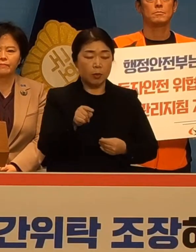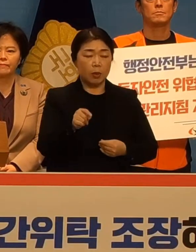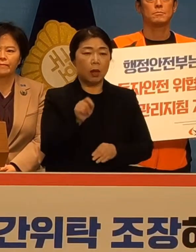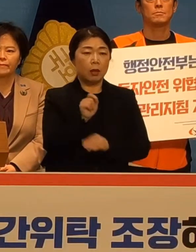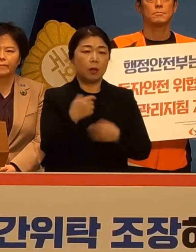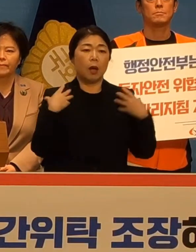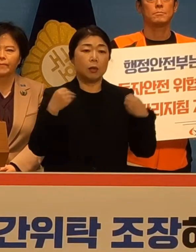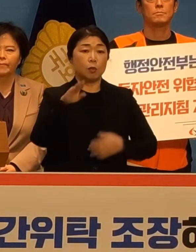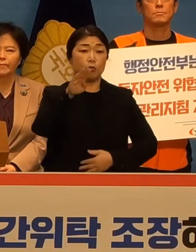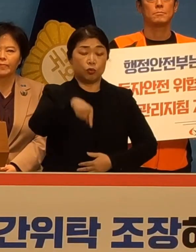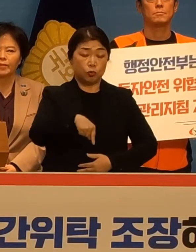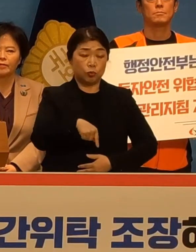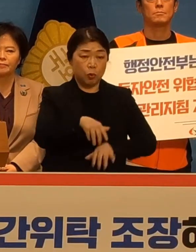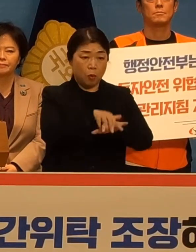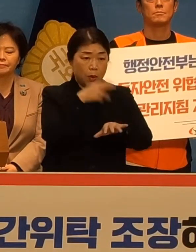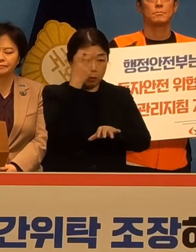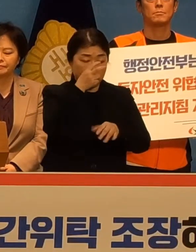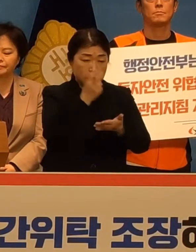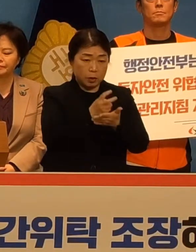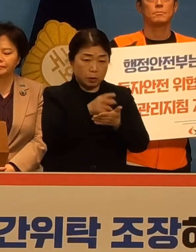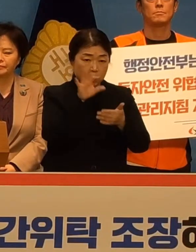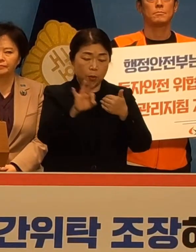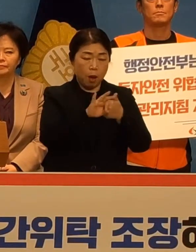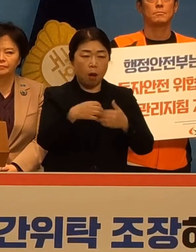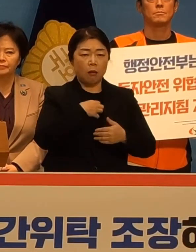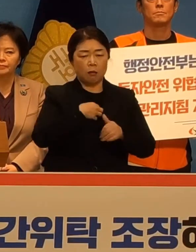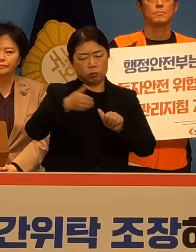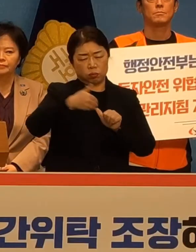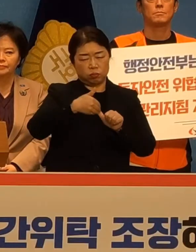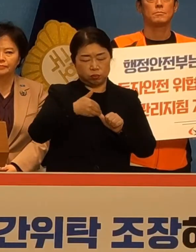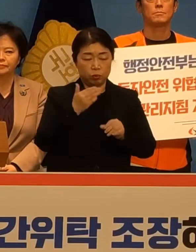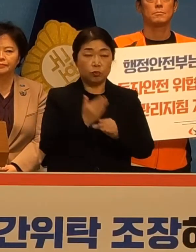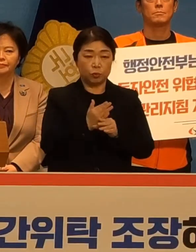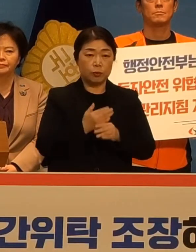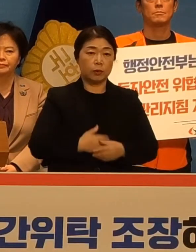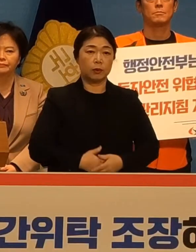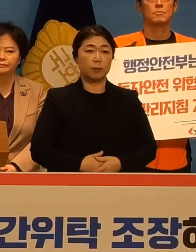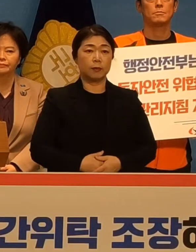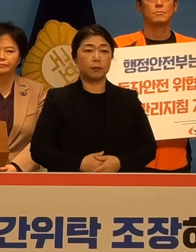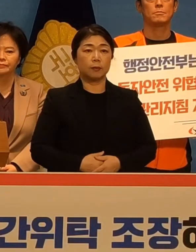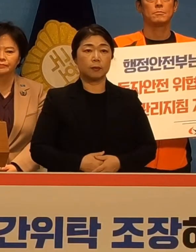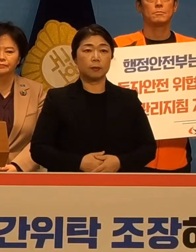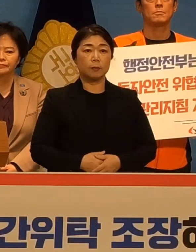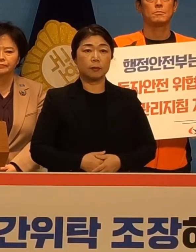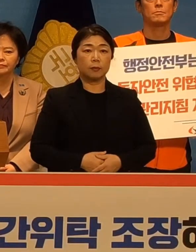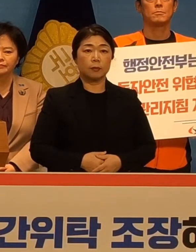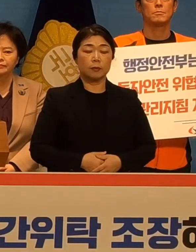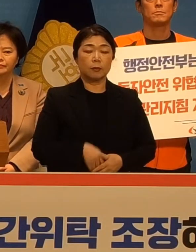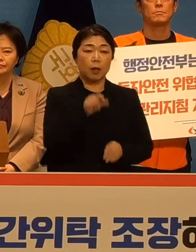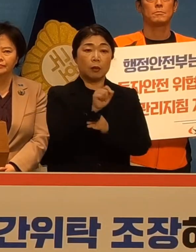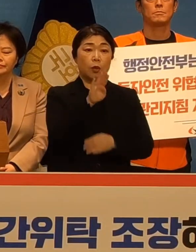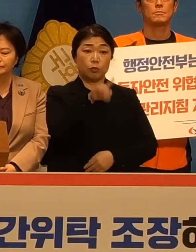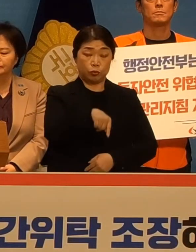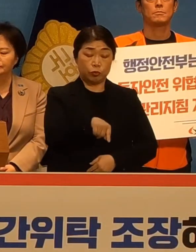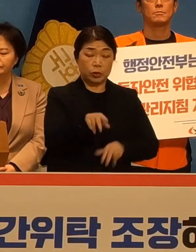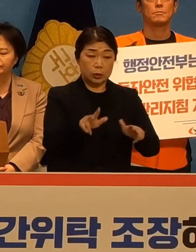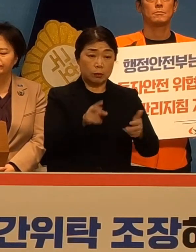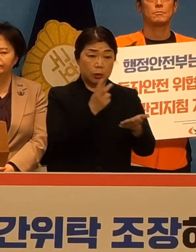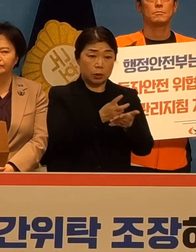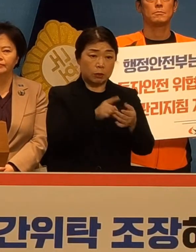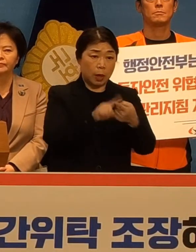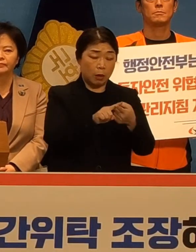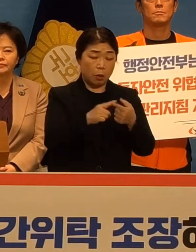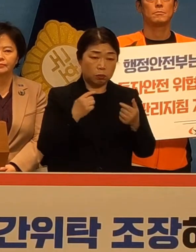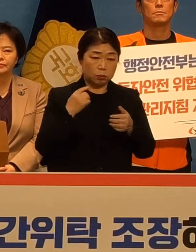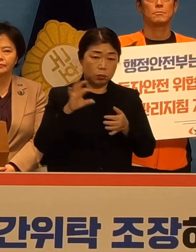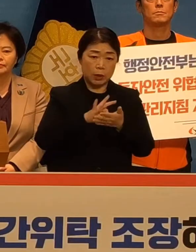행정안전부의 무책임한 조직관리 지침에 의해 뿌리째 흔들리고 있기 때문입니다. 행정안전부가 현행 지침을 그대로 유지한다는